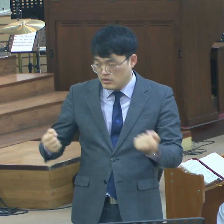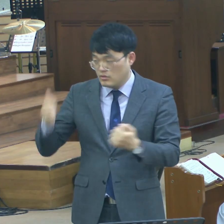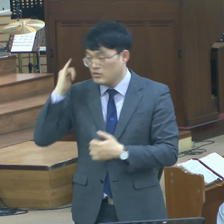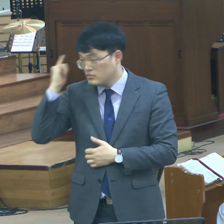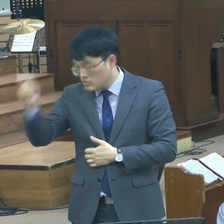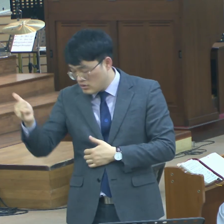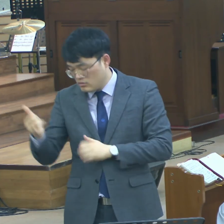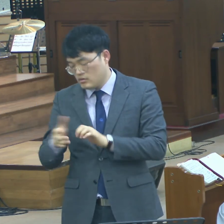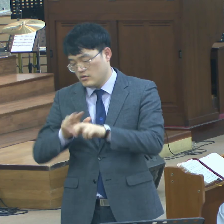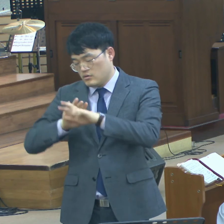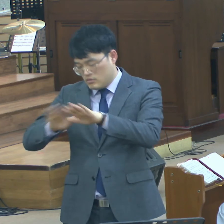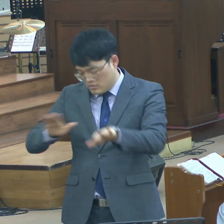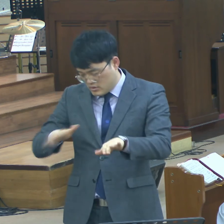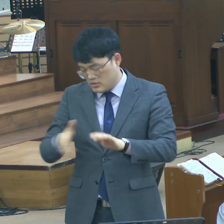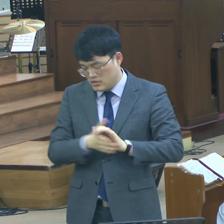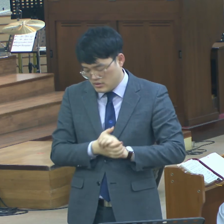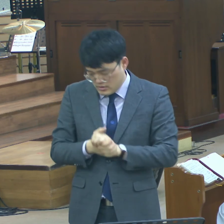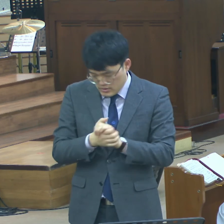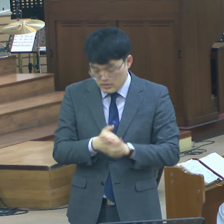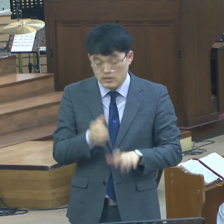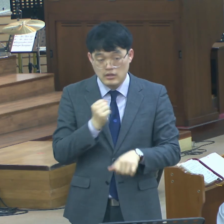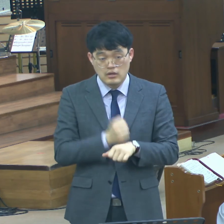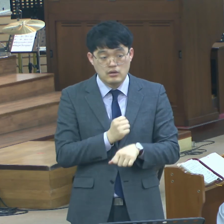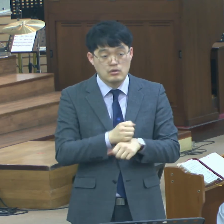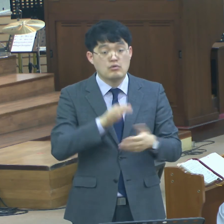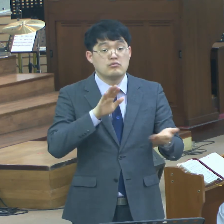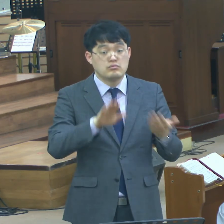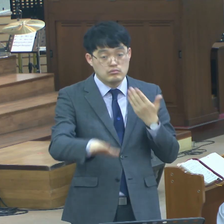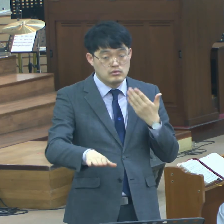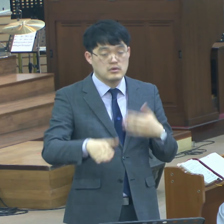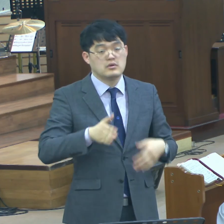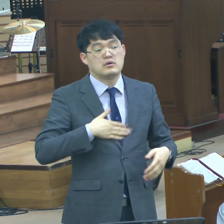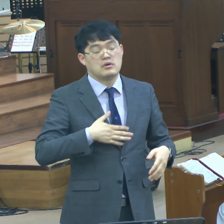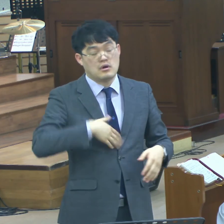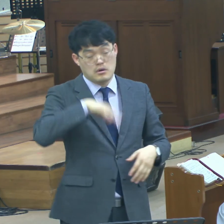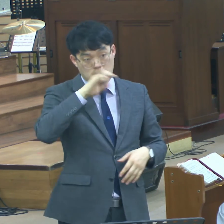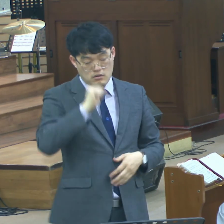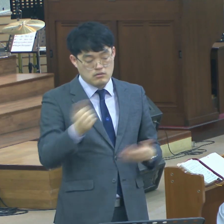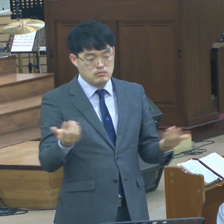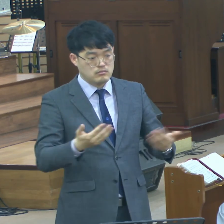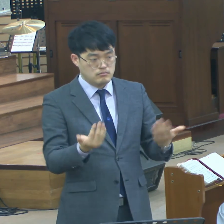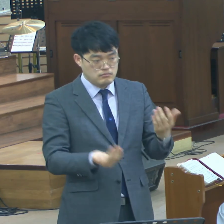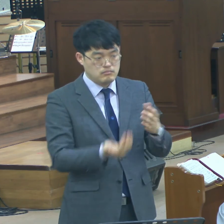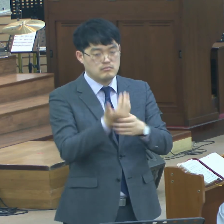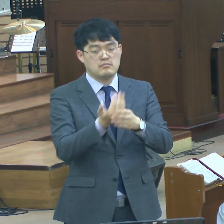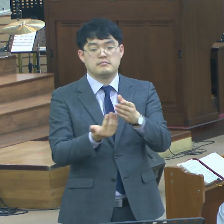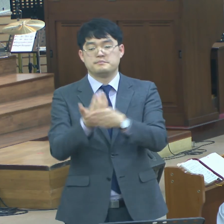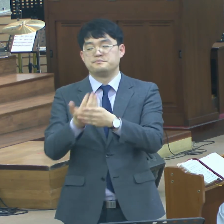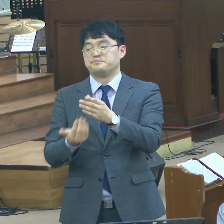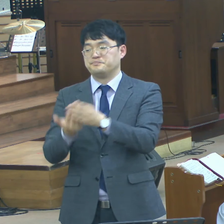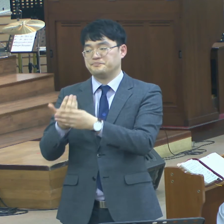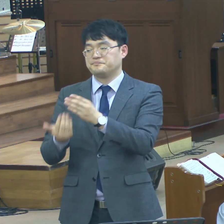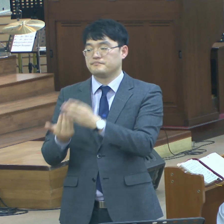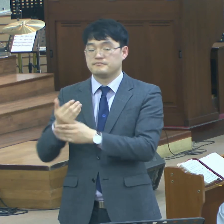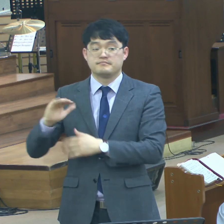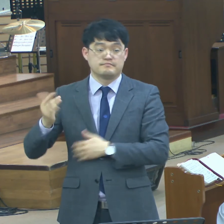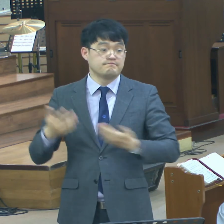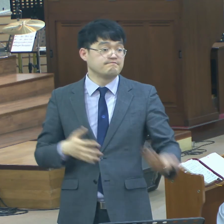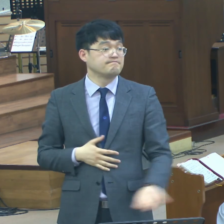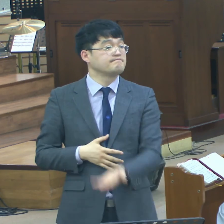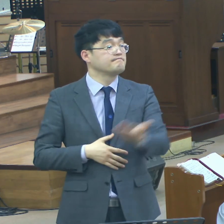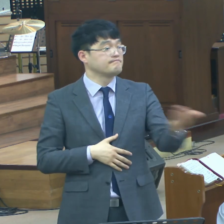전화하고 화해했어요. 그리고 나서 제게 좋은 일이 얼마나 많이 일어나죠. 성도